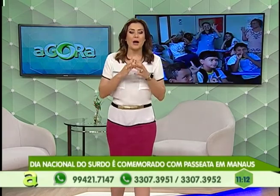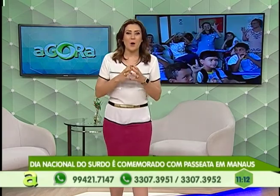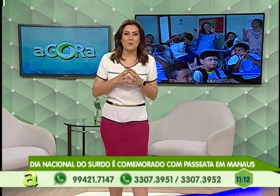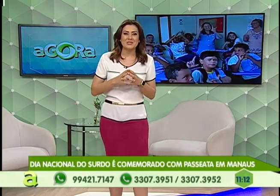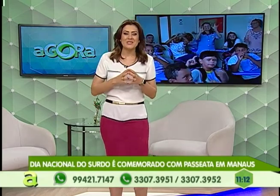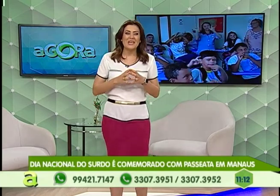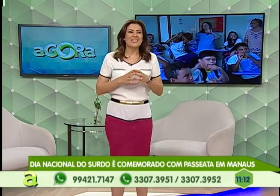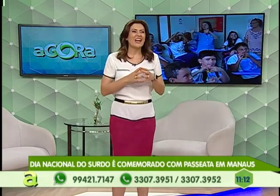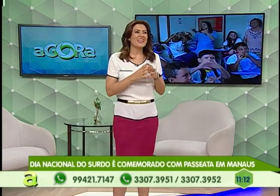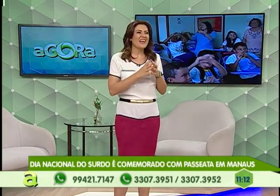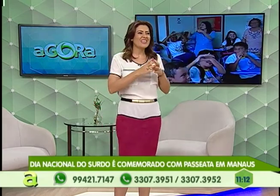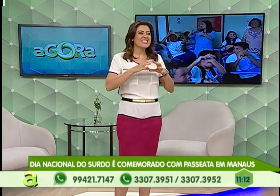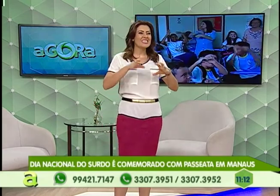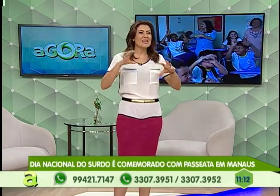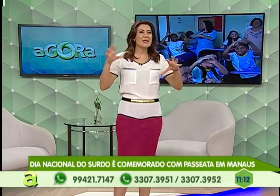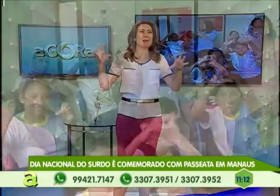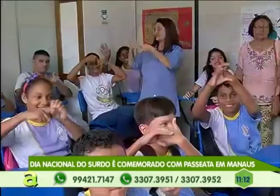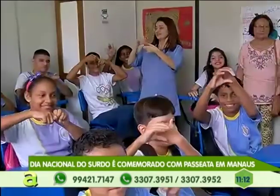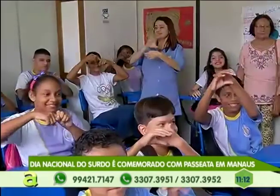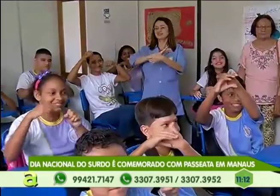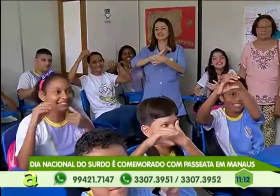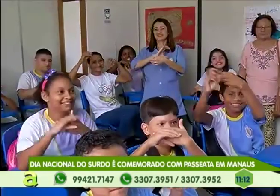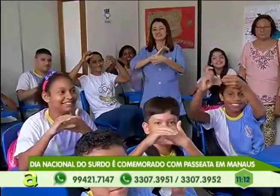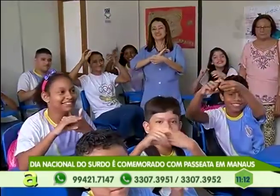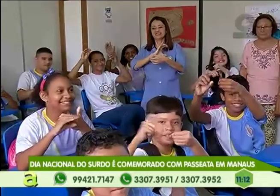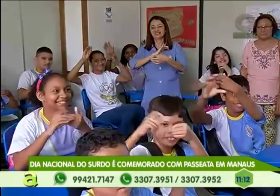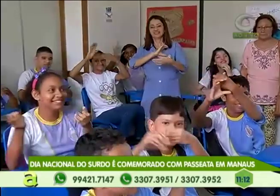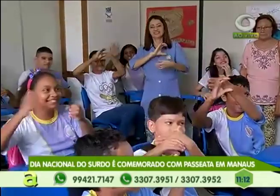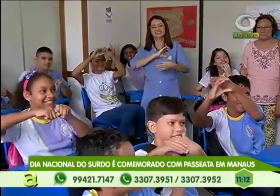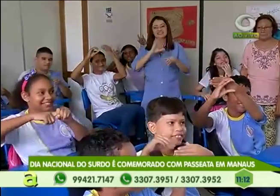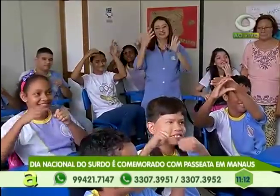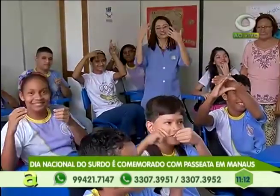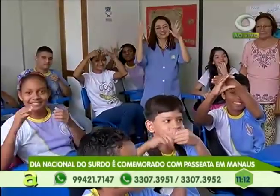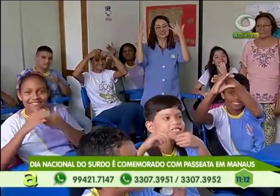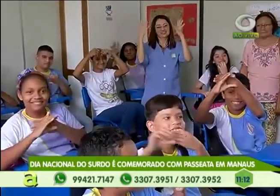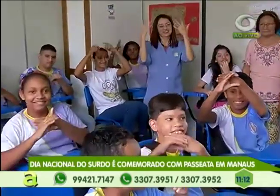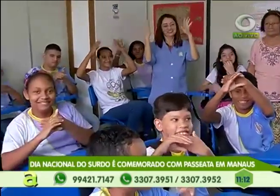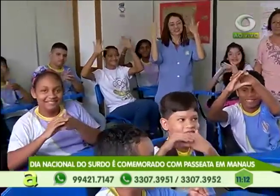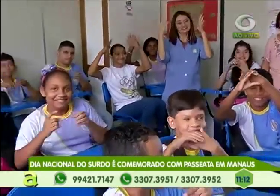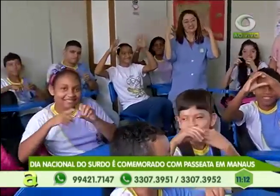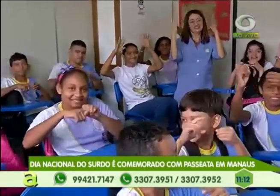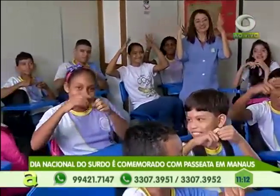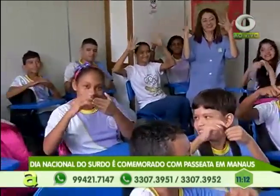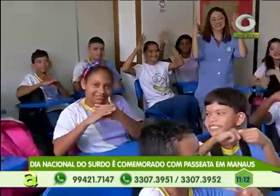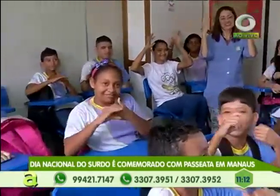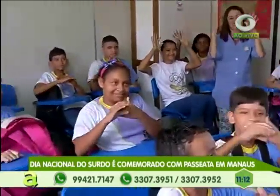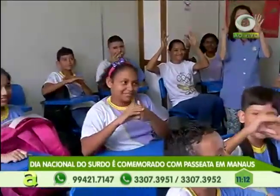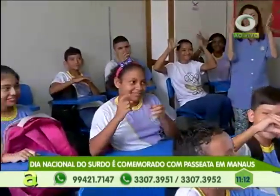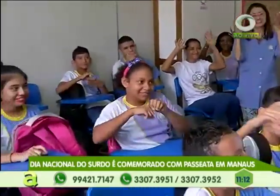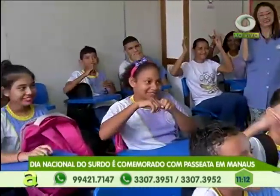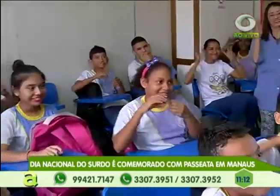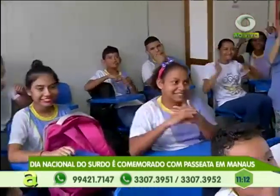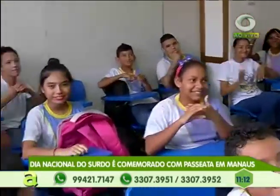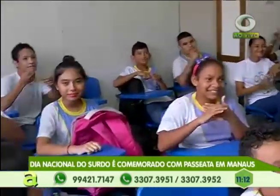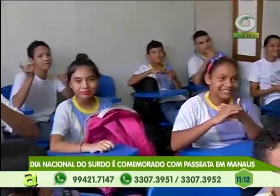palmas daquela assim caprichada, assim, quando o Brasil ganha a Copa do Mundo para essas